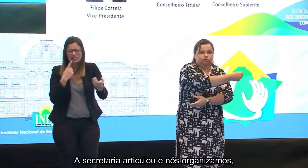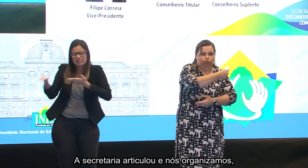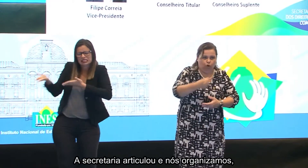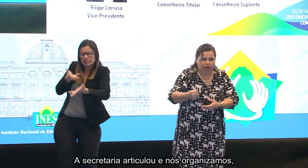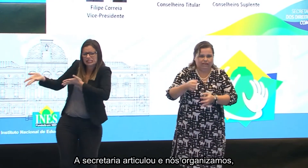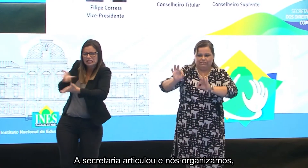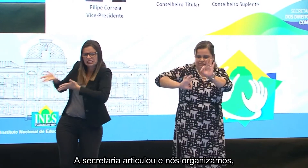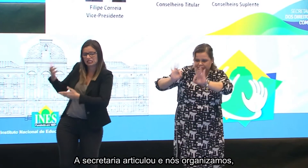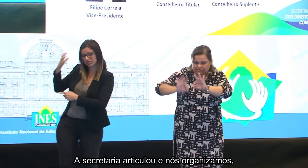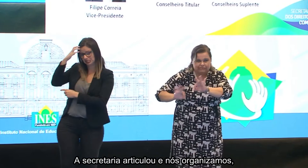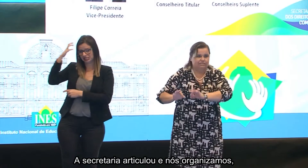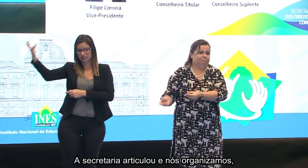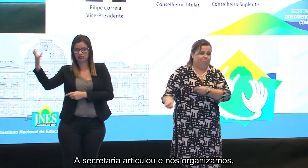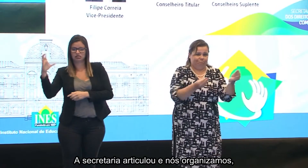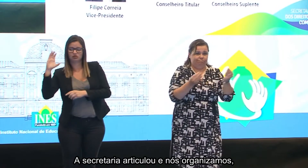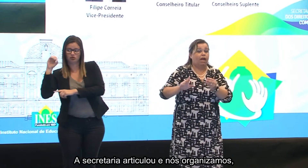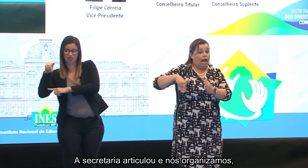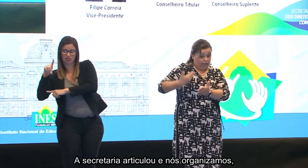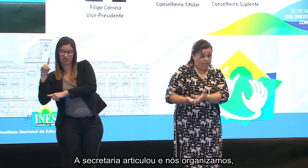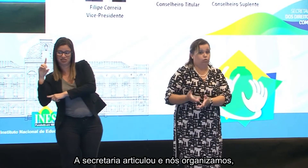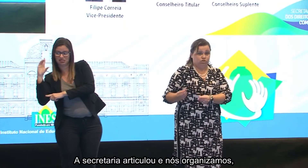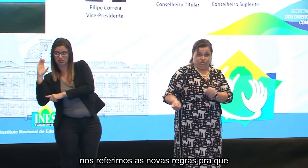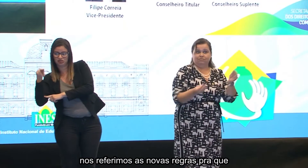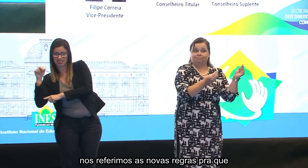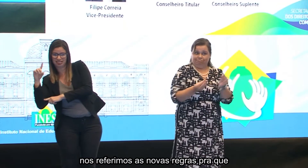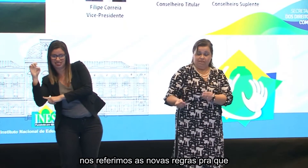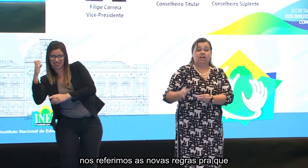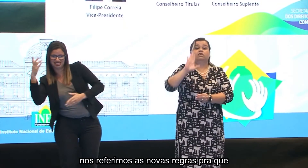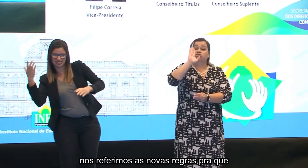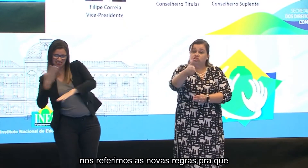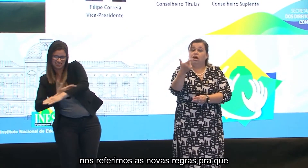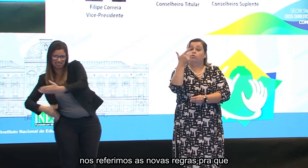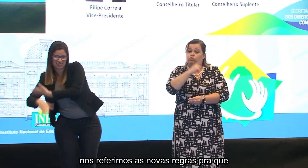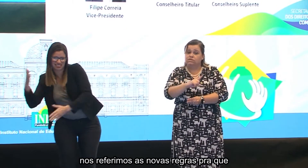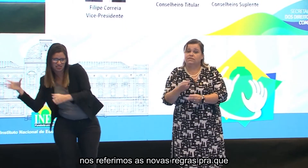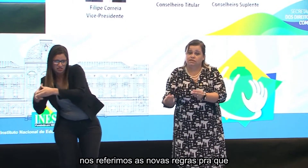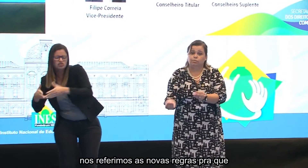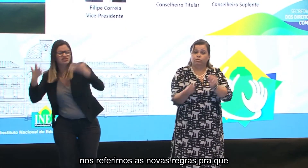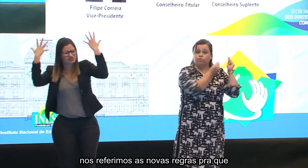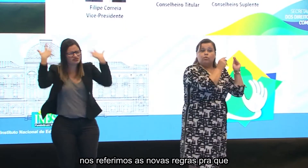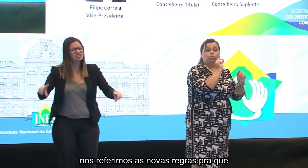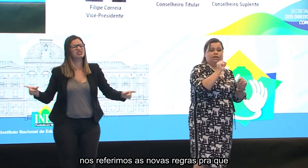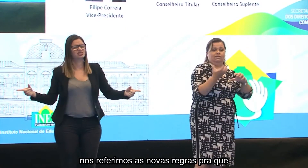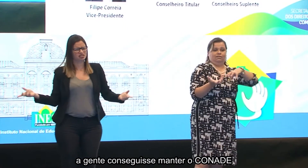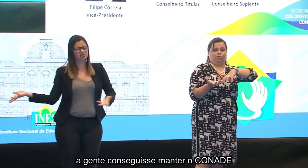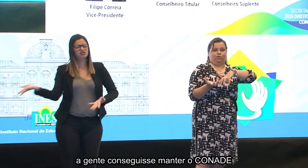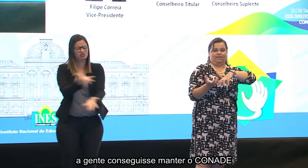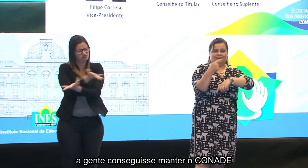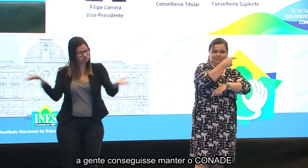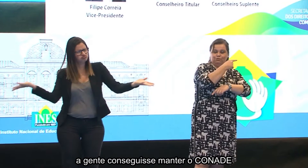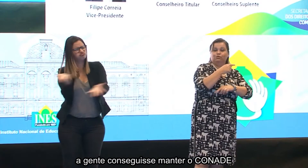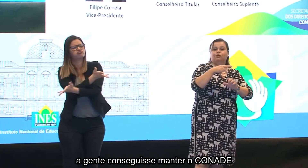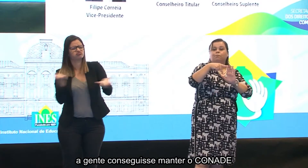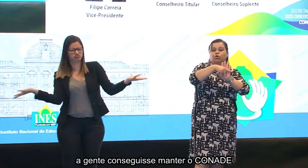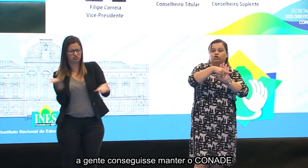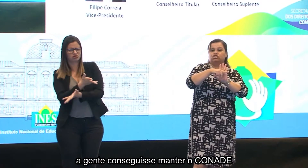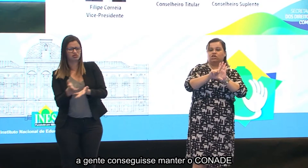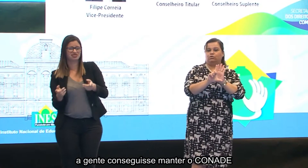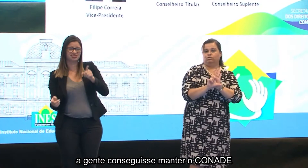articulou e nós organizamos e nos referimos às novas regras para que a gente conseguisse manter